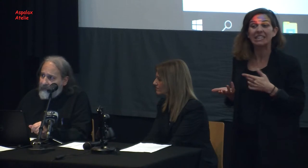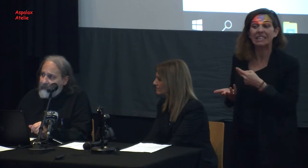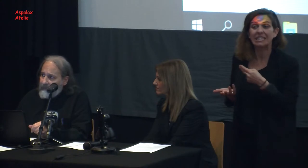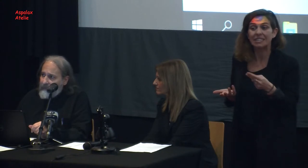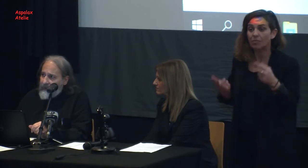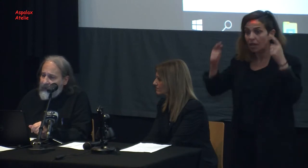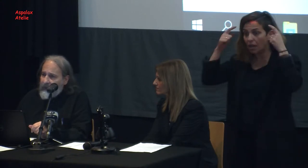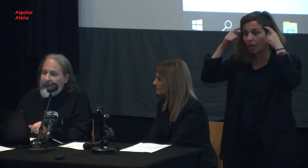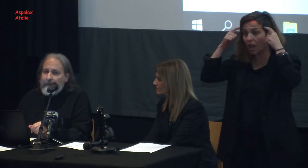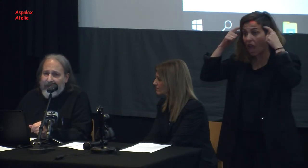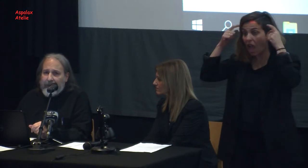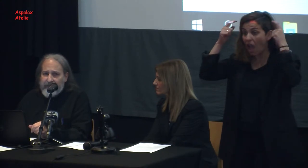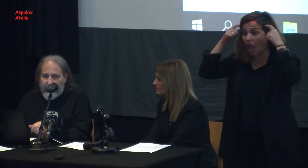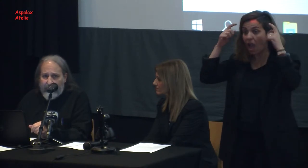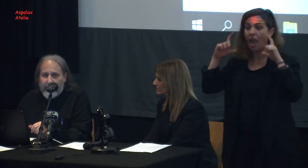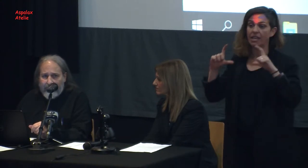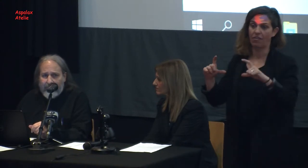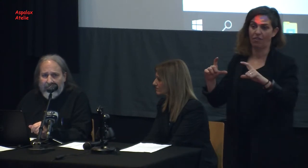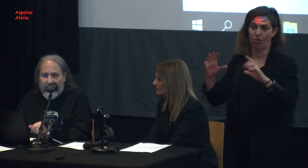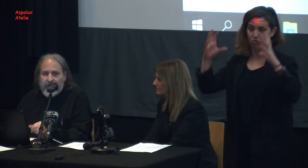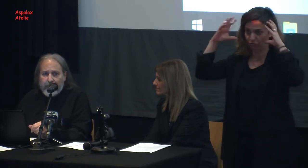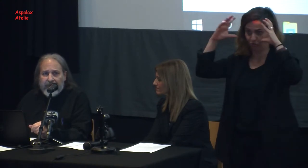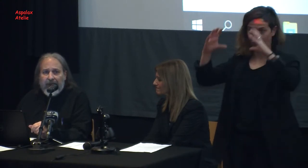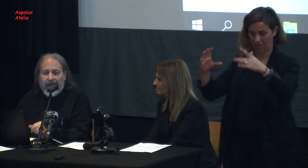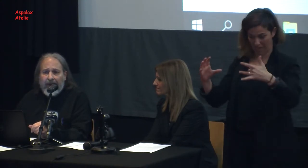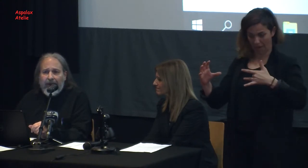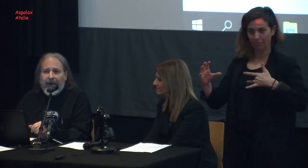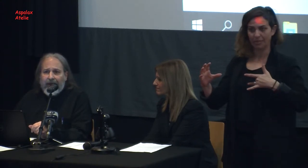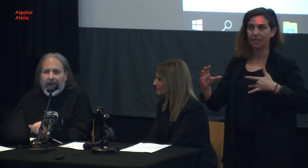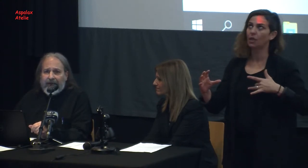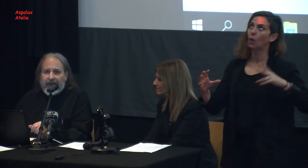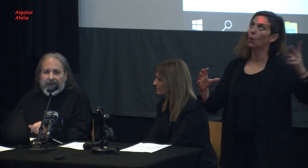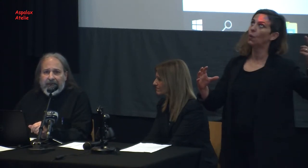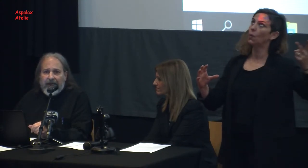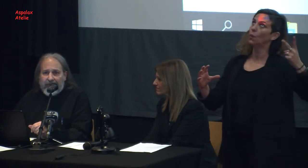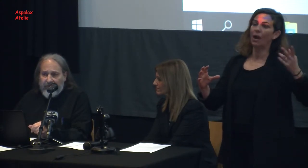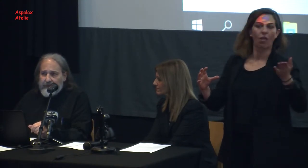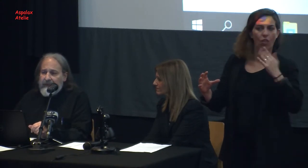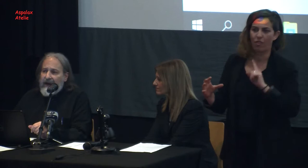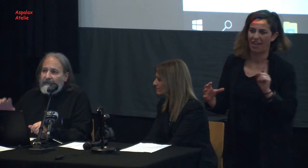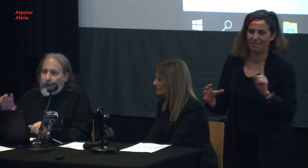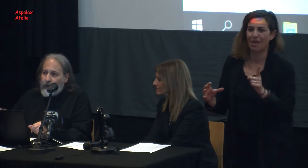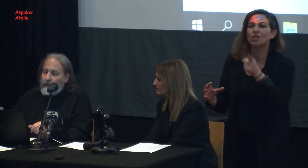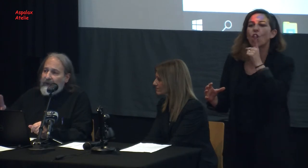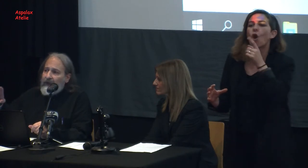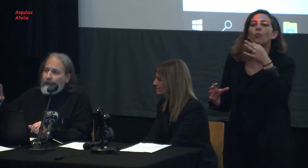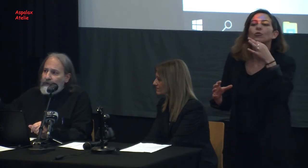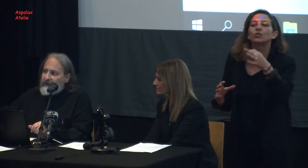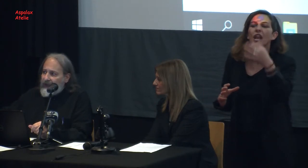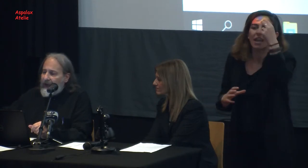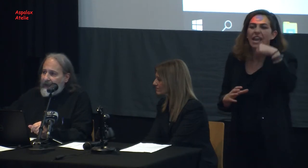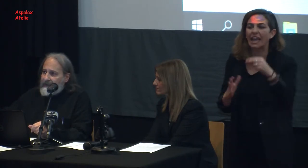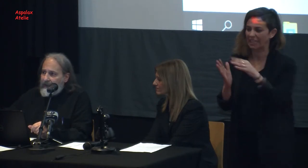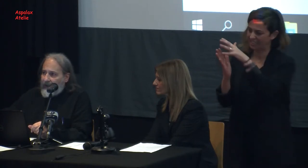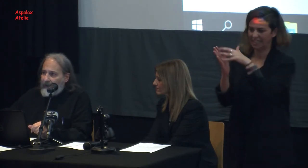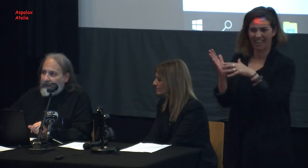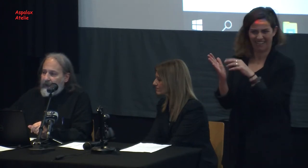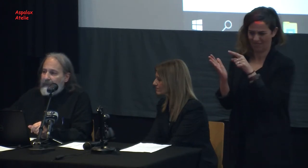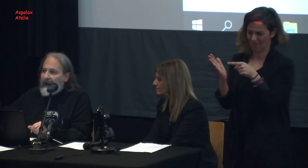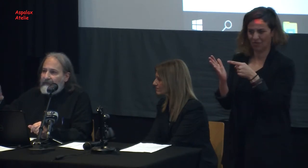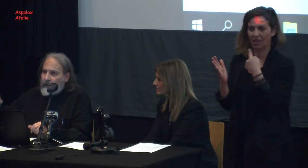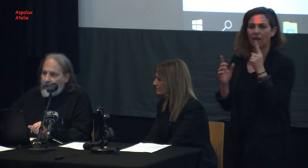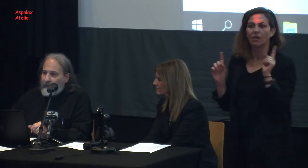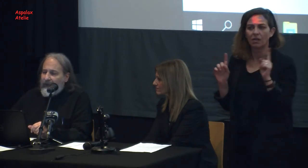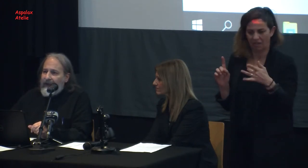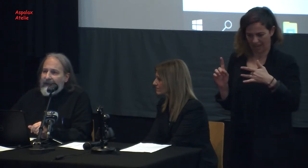ανθρώπου. Δεν υπάρχει ψυχή. Έτσι όπως τη λένε οι εκκλησιαστικοί συγγραφείς, μία αυτόνομη ουσία, έτσι τη λένε.